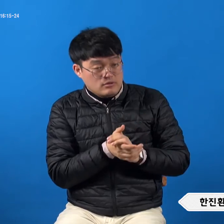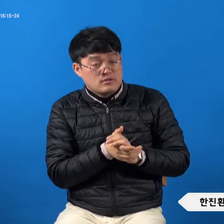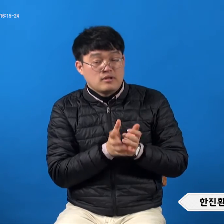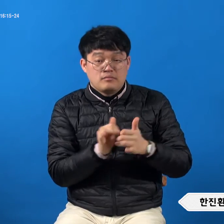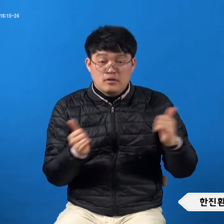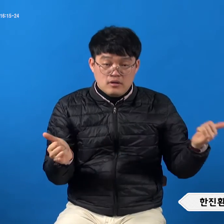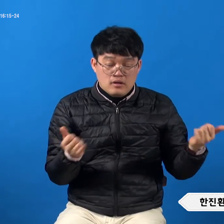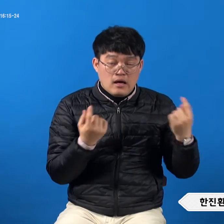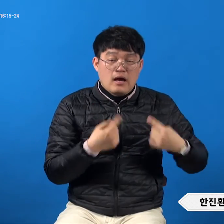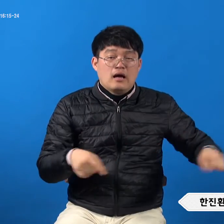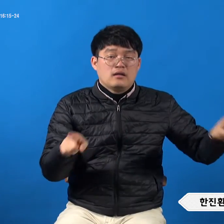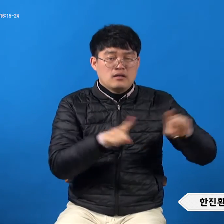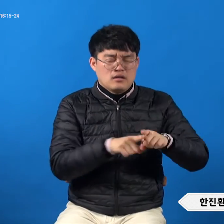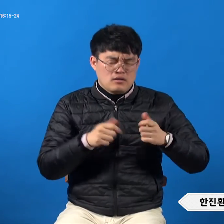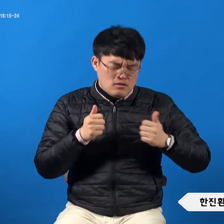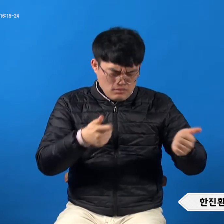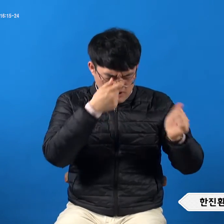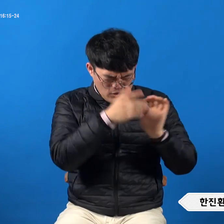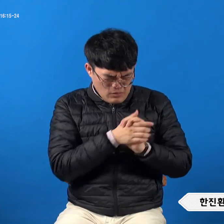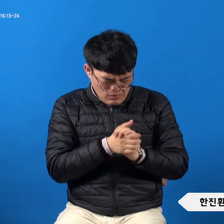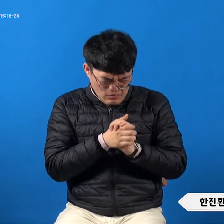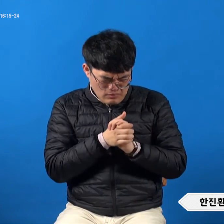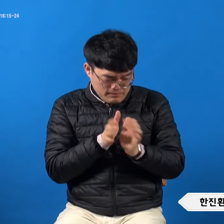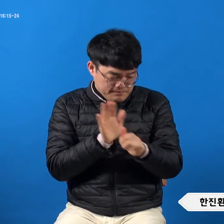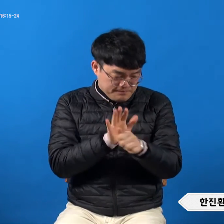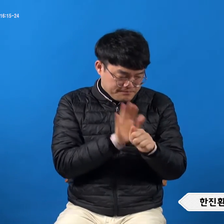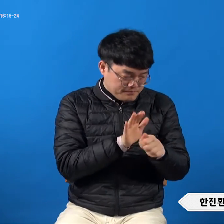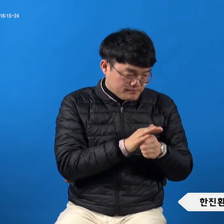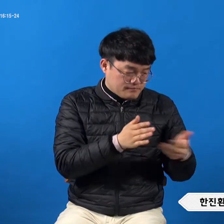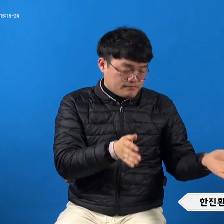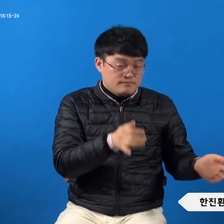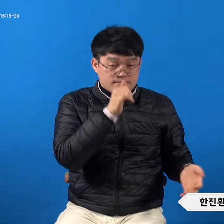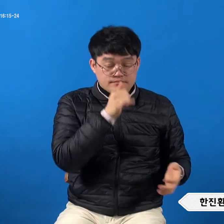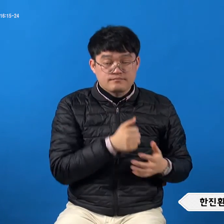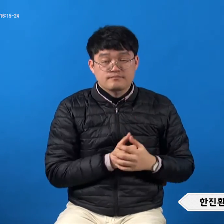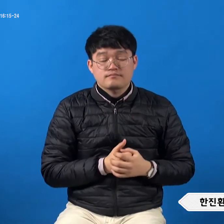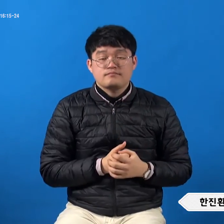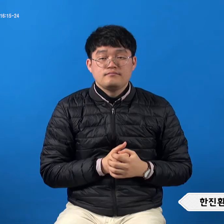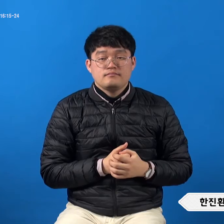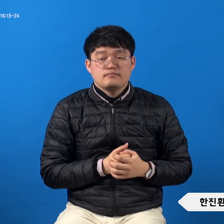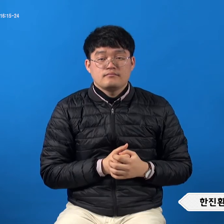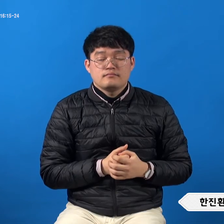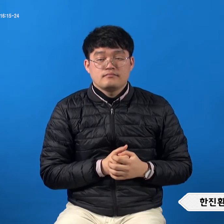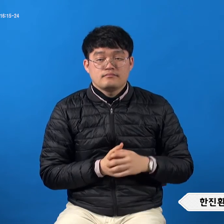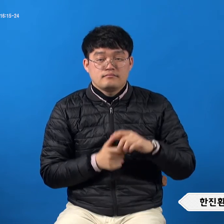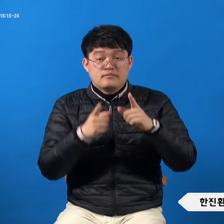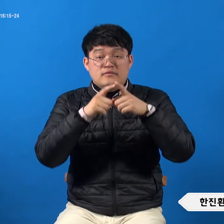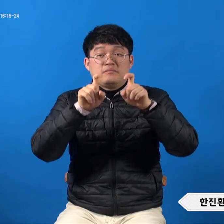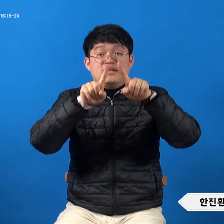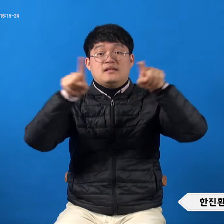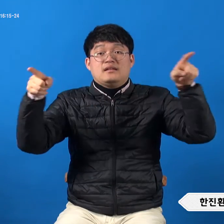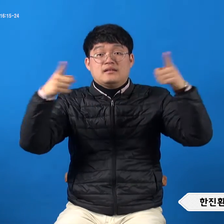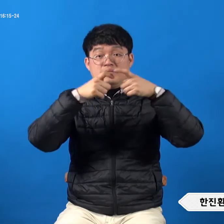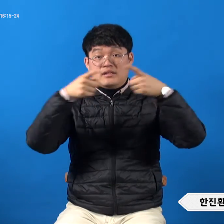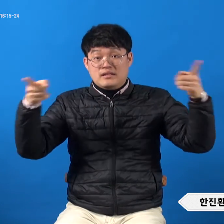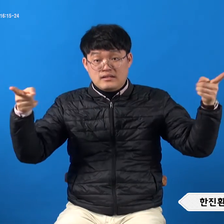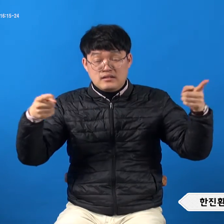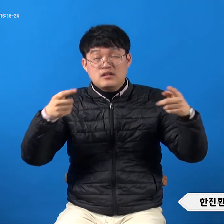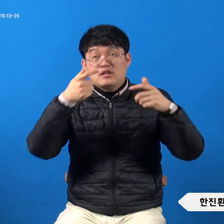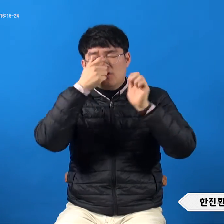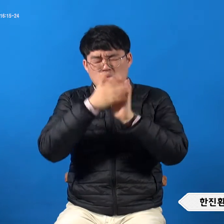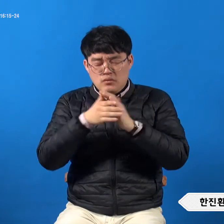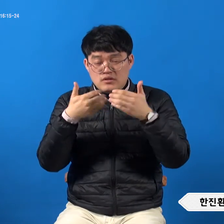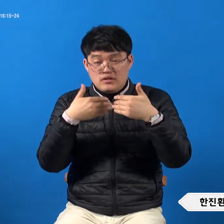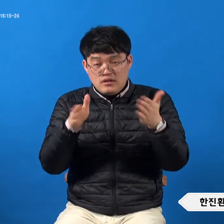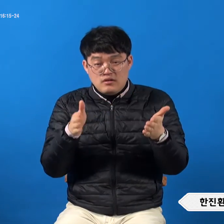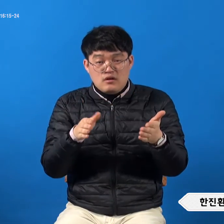달라붙어서 얼마나 열심히 기도했는지 모릅니다. 저 11층 기도실에 올라가서 순번을